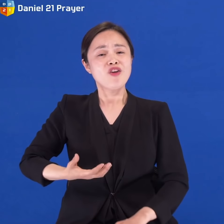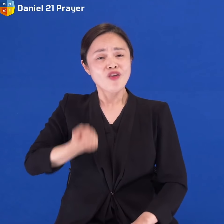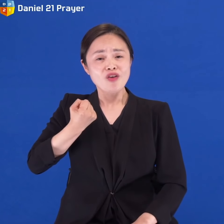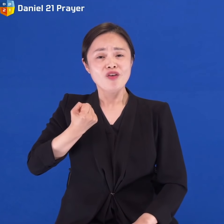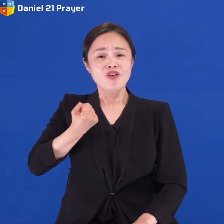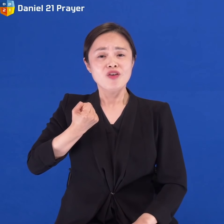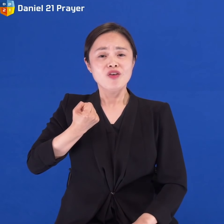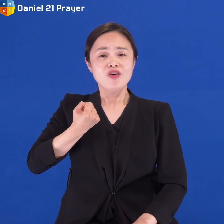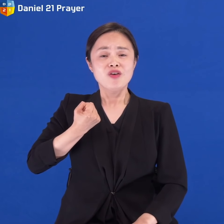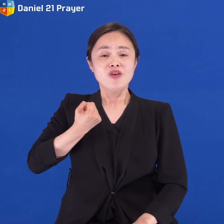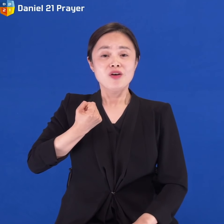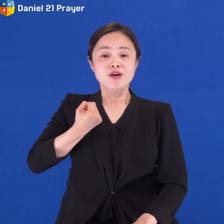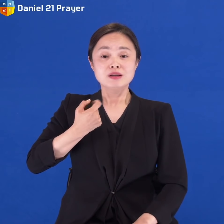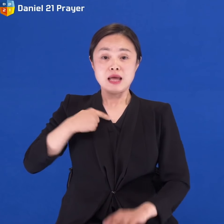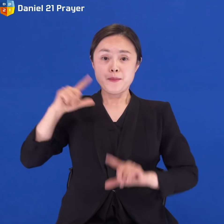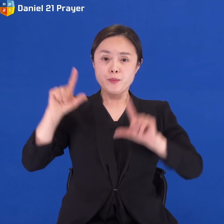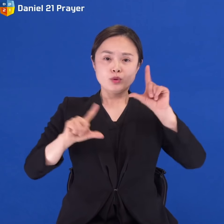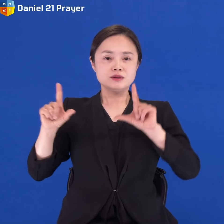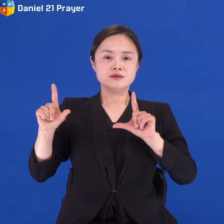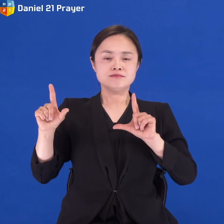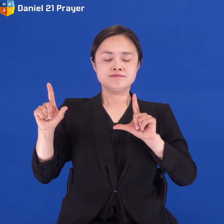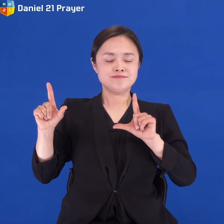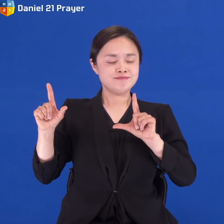과감하게 버리기로 마음먹었습니다.